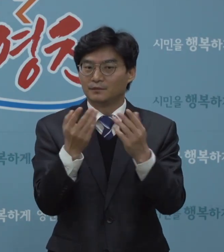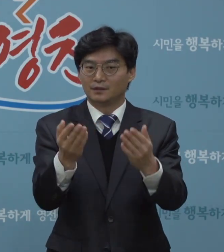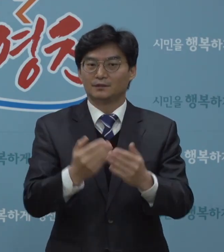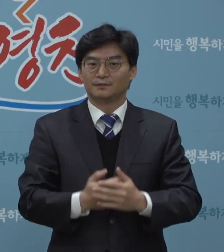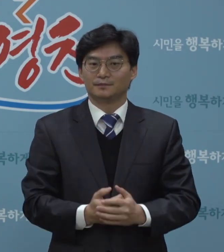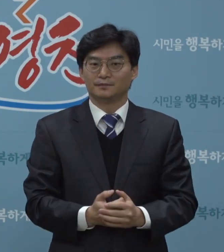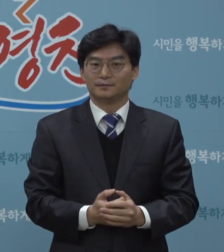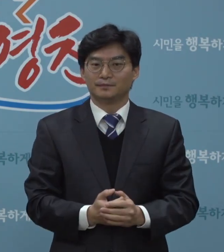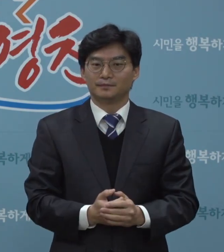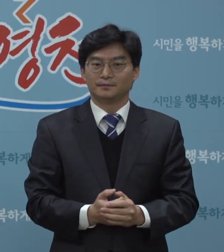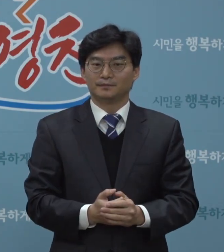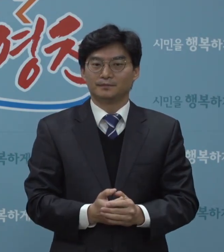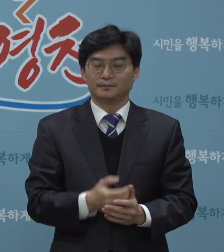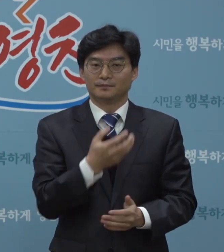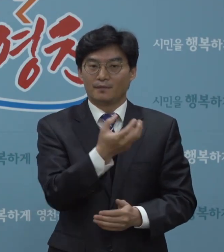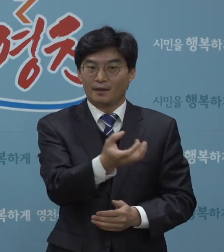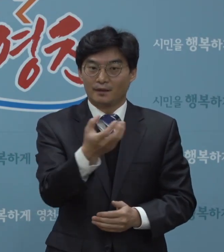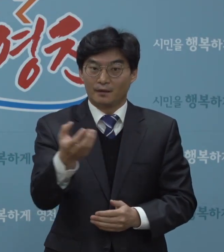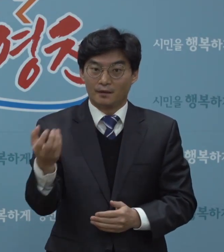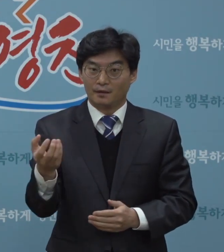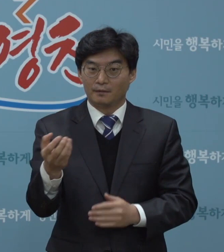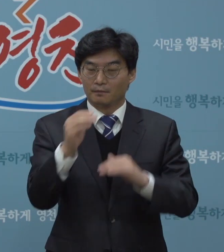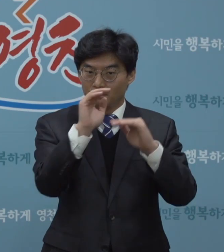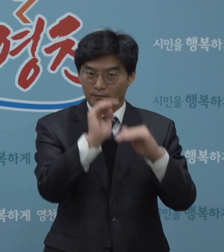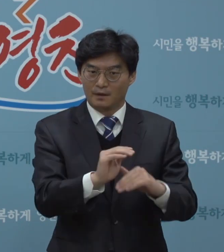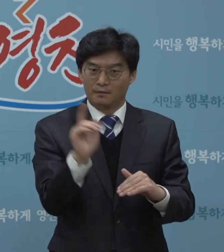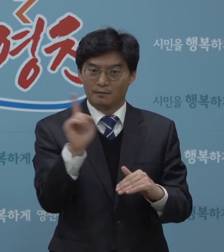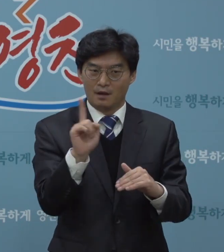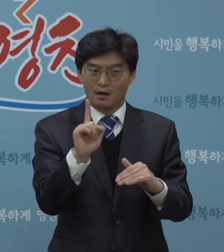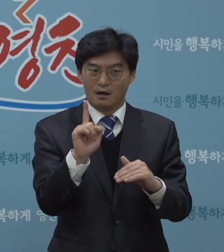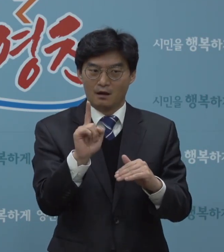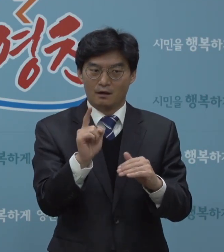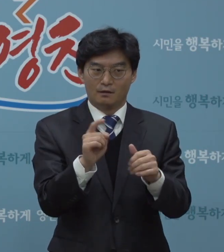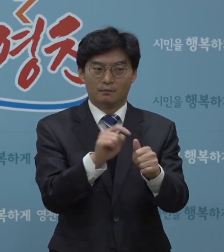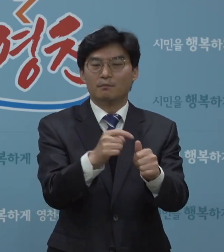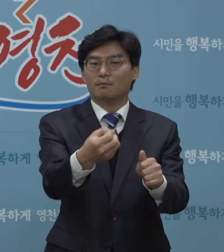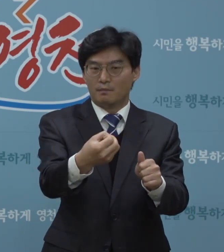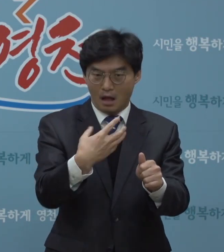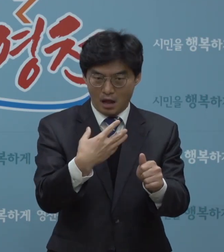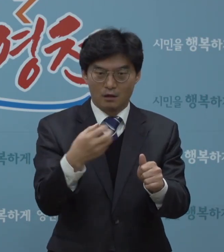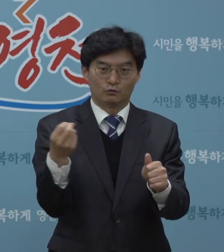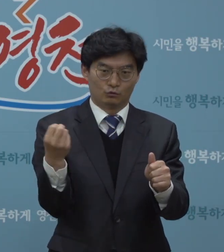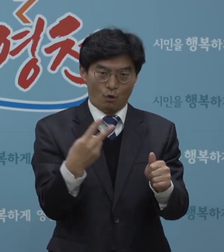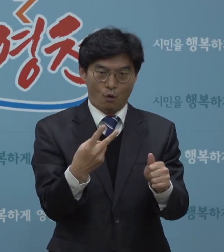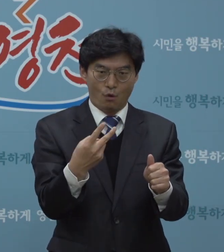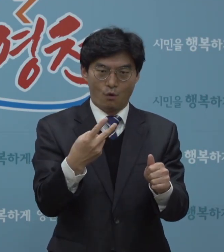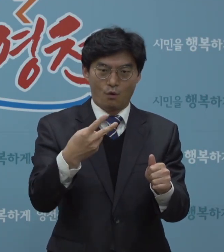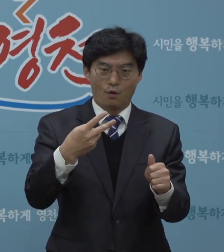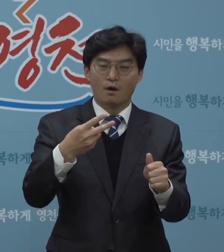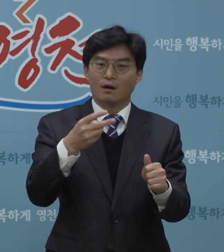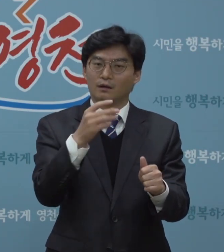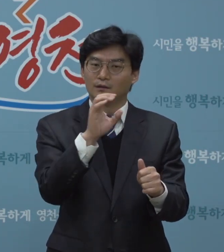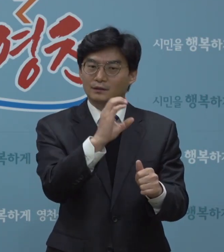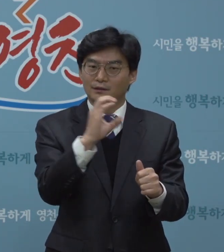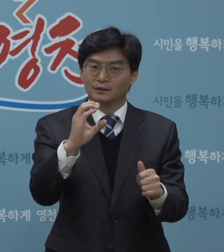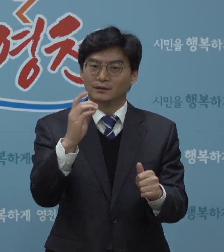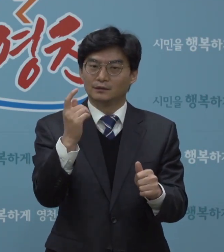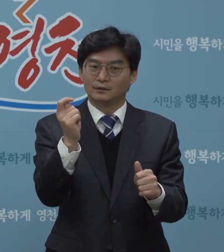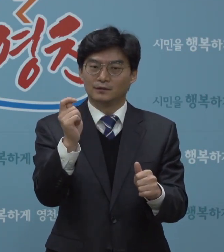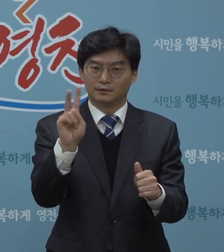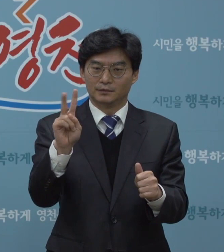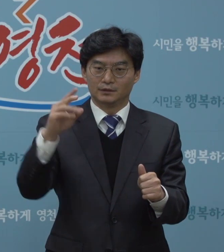말씀드리겠습니다. 이동 동선은 확진자의 구두 진술과 병행하여 CCTV 등